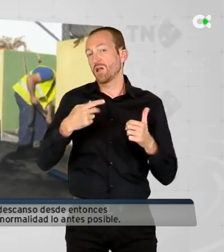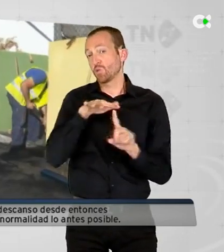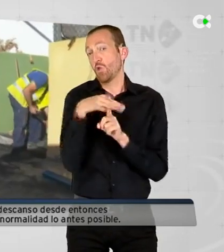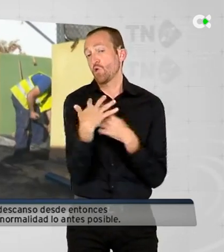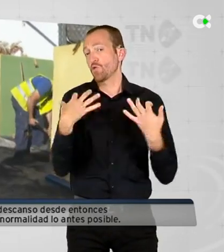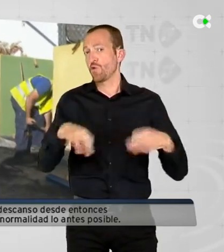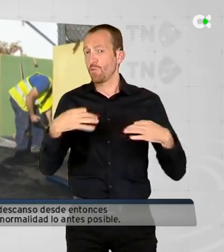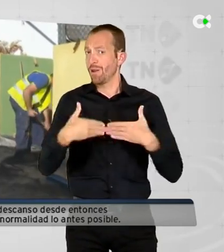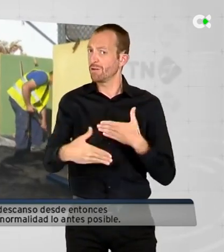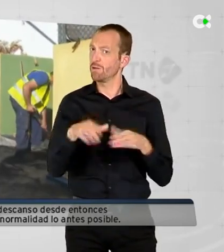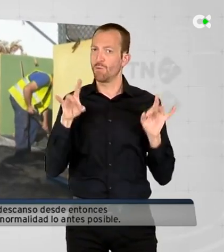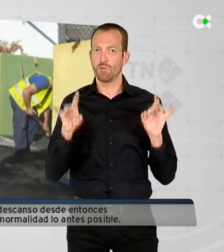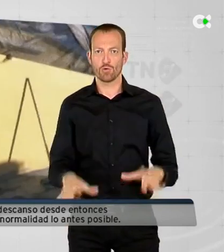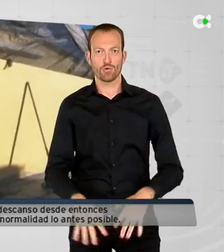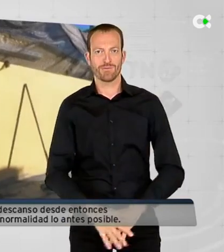normalidad lo antes posible.